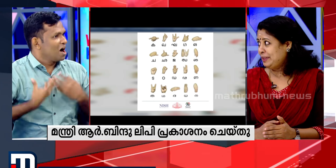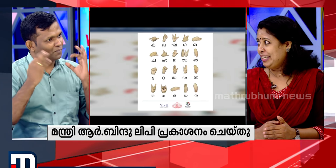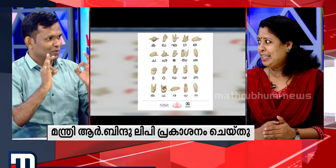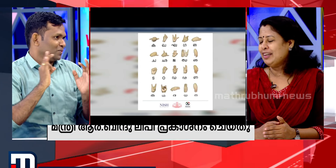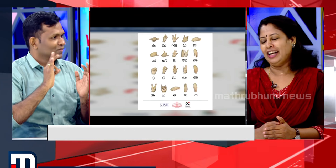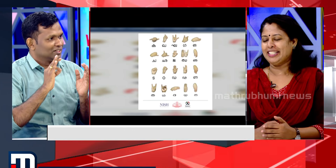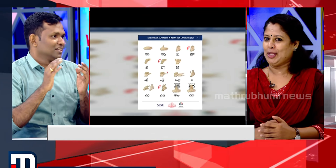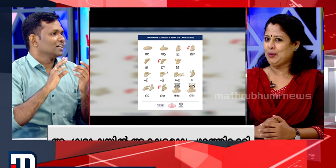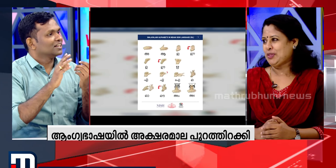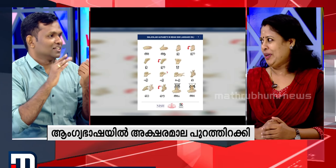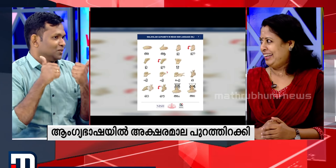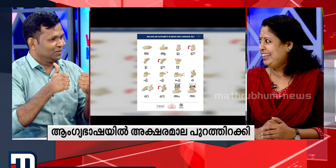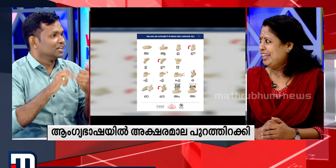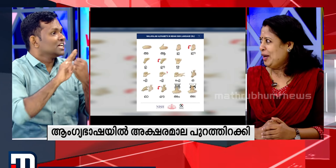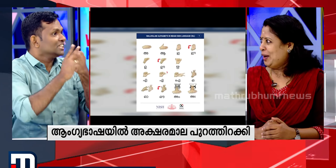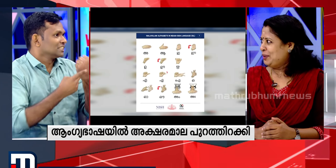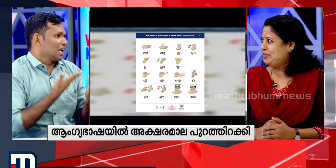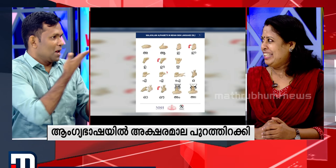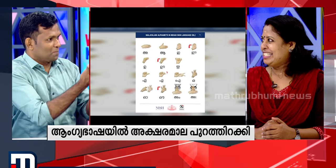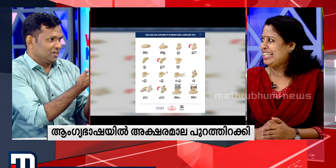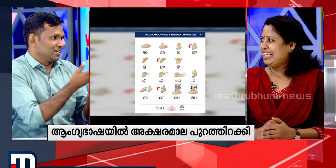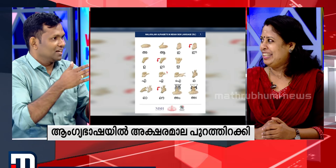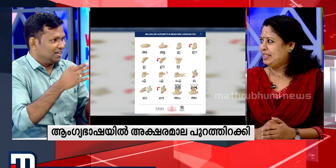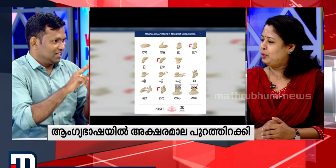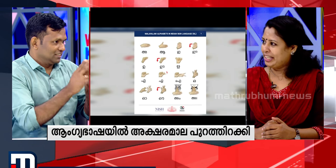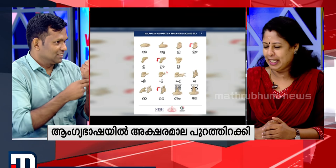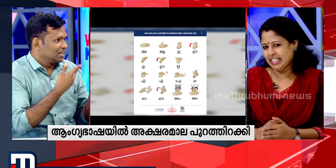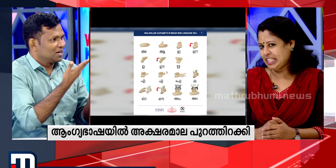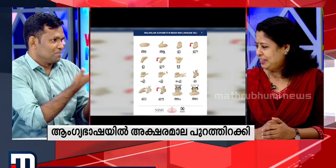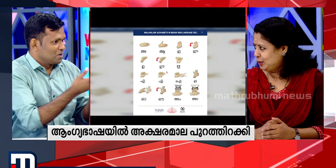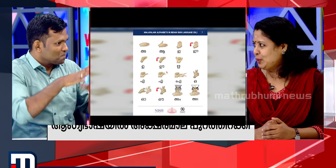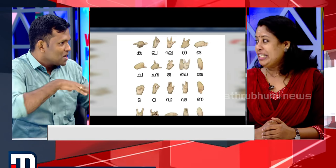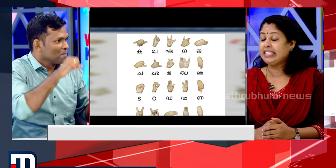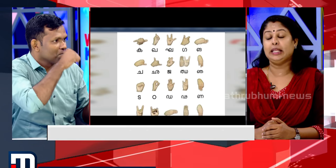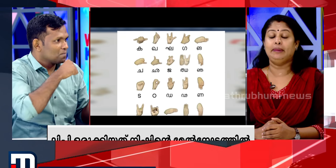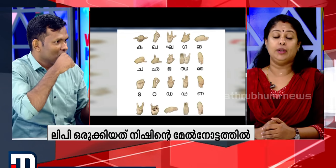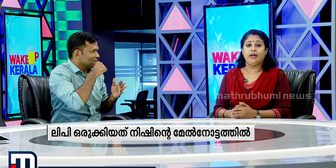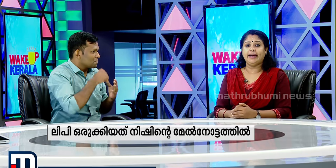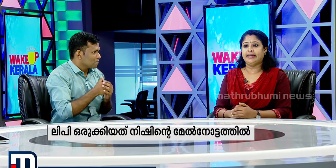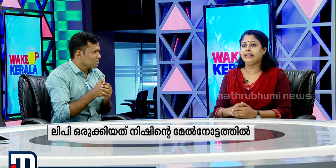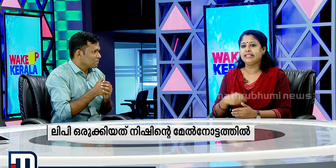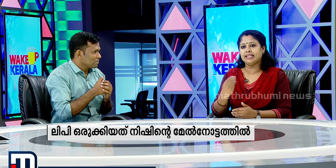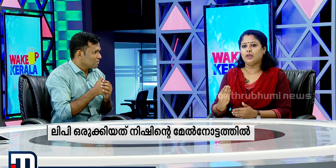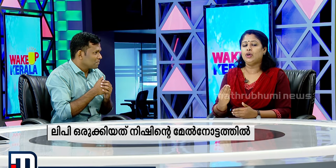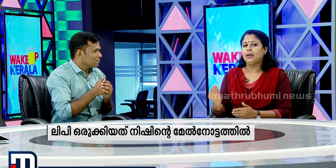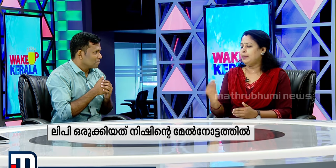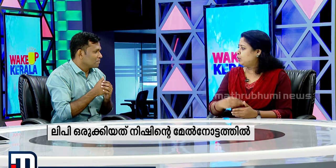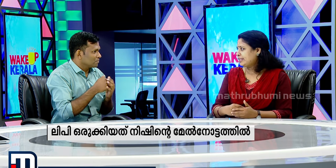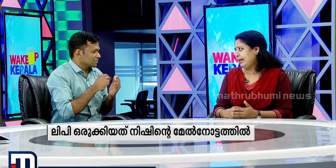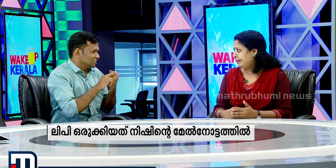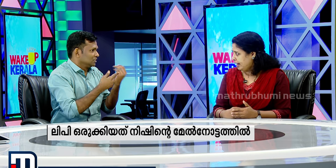2019 ആയപ്പോഴത്തേക്ക് വളരെ സന്തോഷമായി. നിഷിൽ പുള്ളിക്കാരൻ നിഷിൽ വന്നു, നിഷിൽ നമ്മളിത് ഉണ്ടാക്കിയിട്ട്